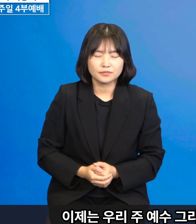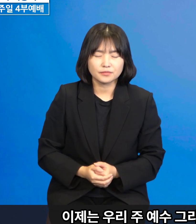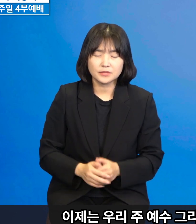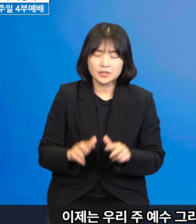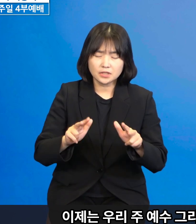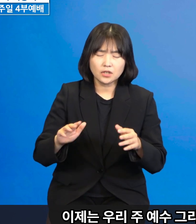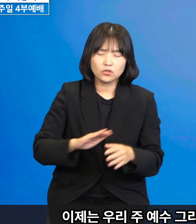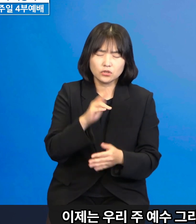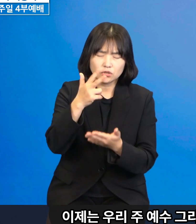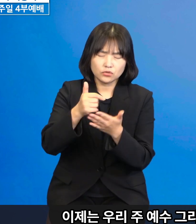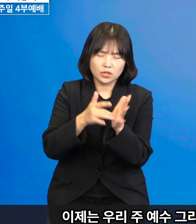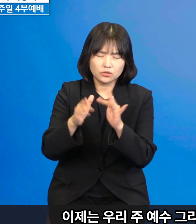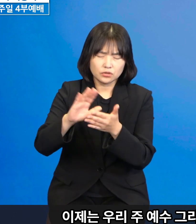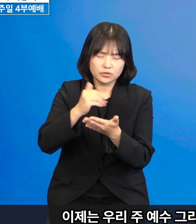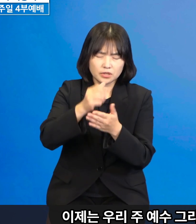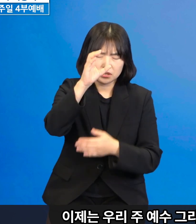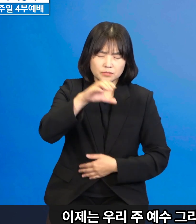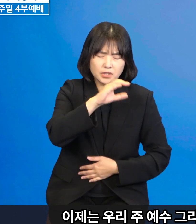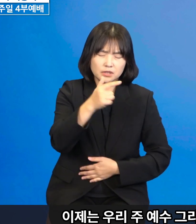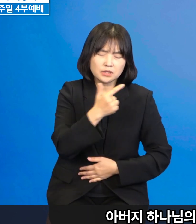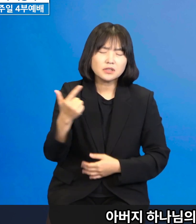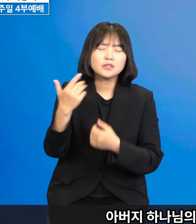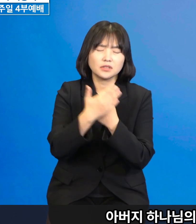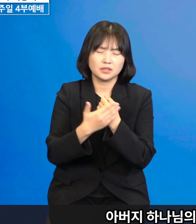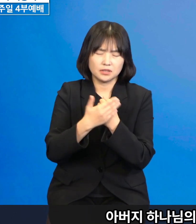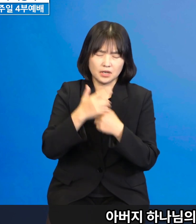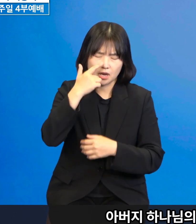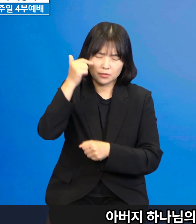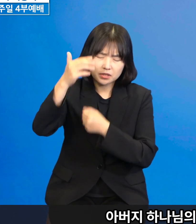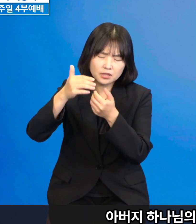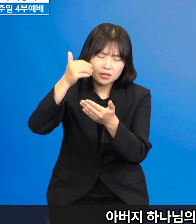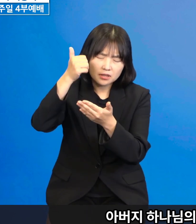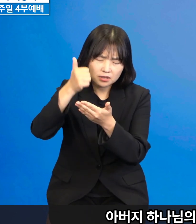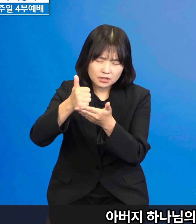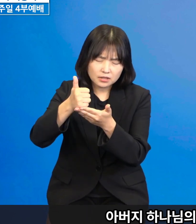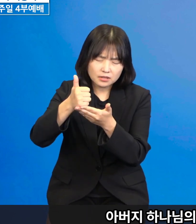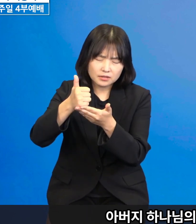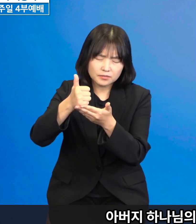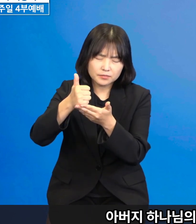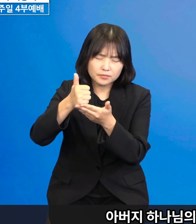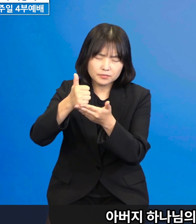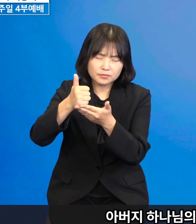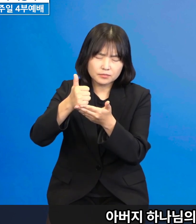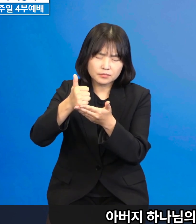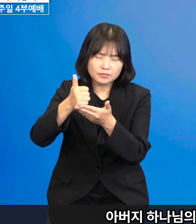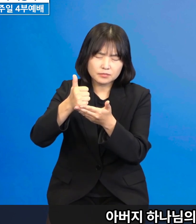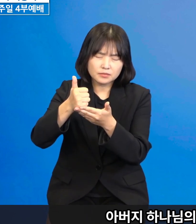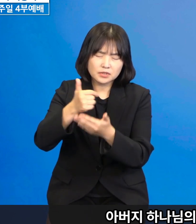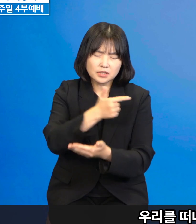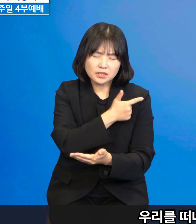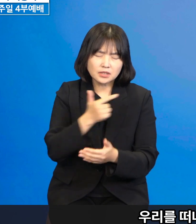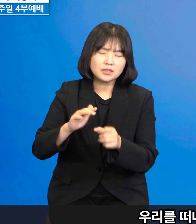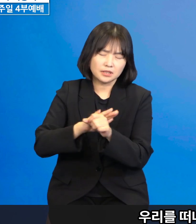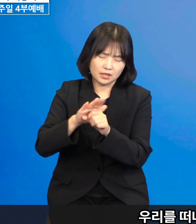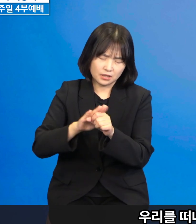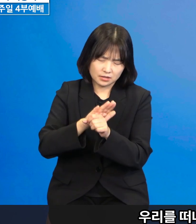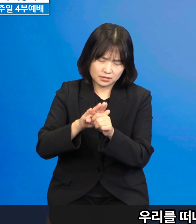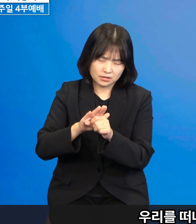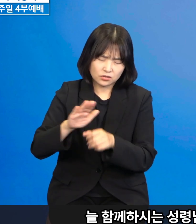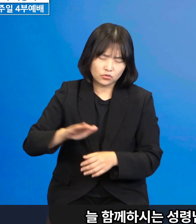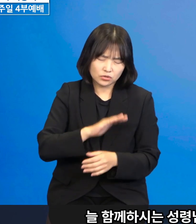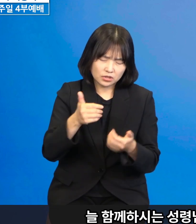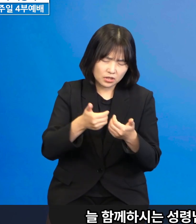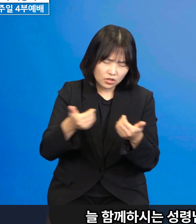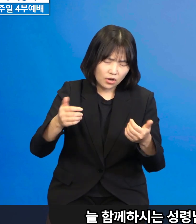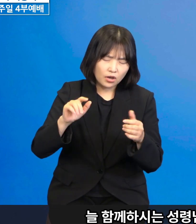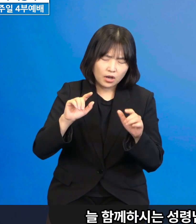이제는 우리 주 예수 그리스도의 십자가의 크신 은혜와 아버지 하나님의 풍성하신 사랑하심과 우리를 떠나지